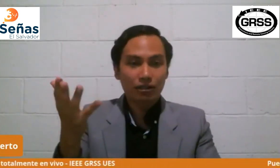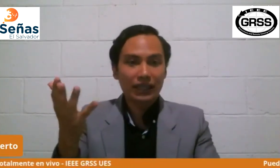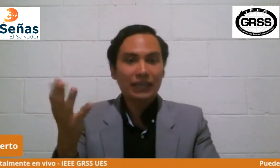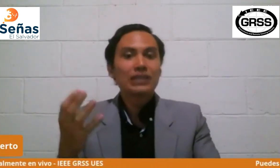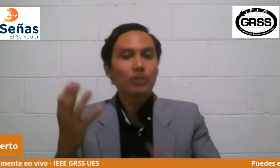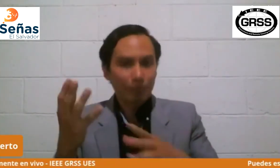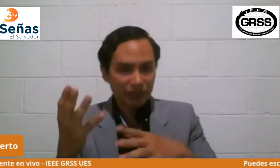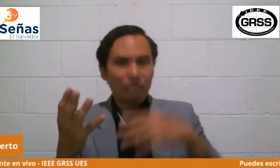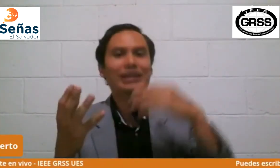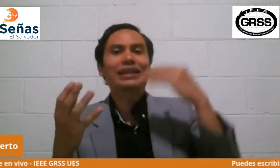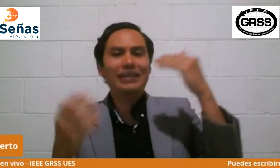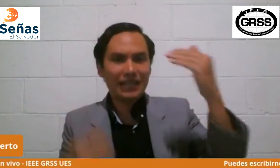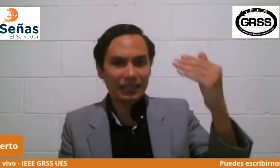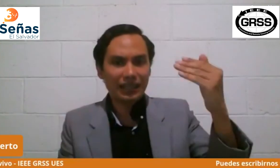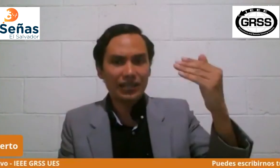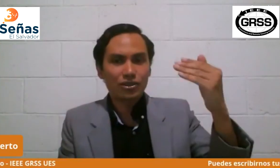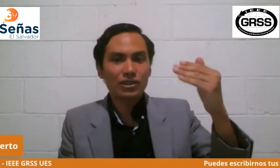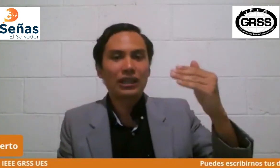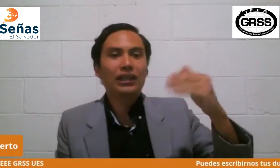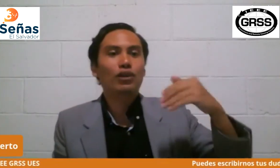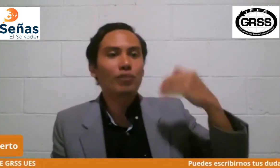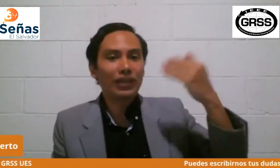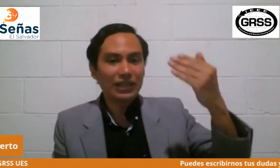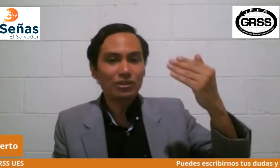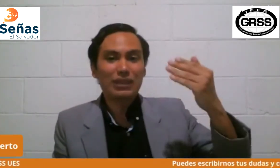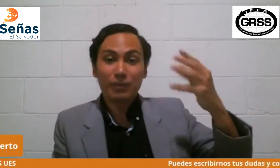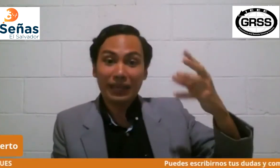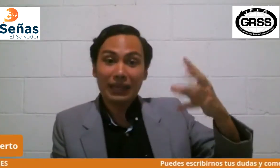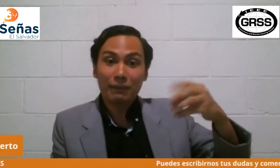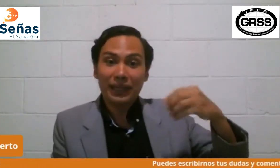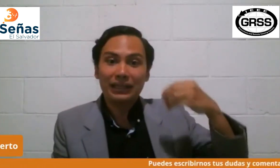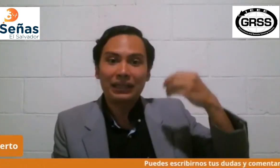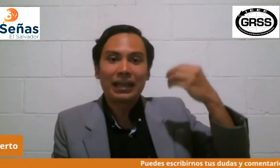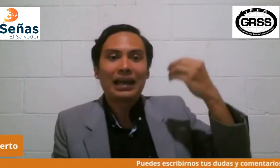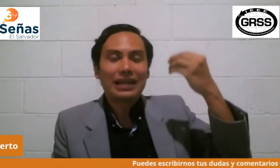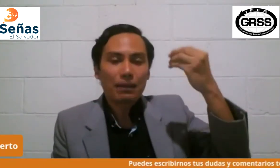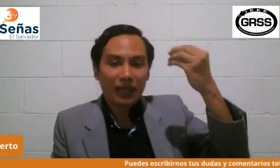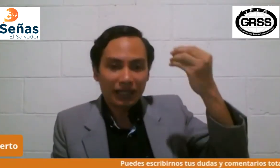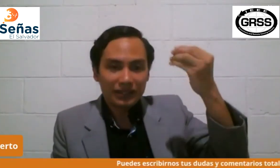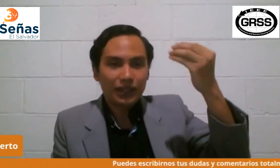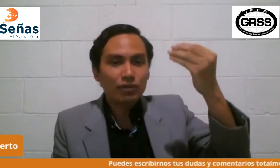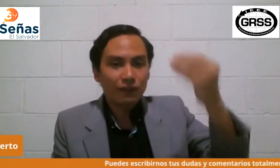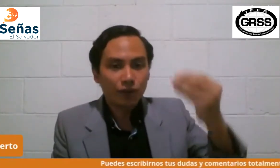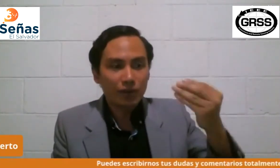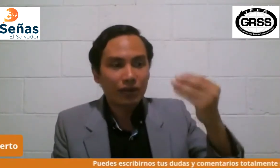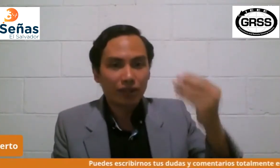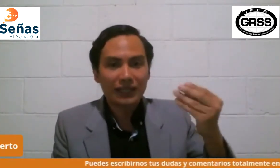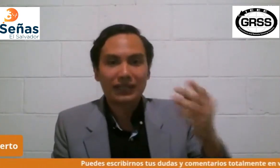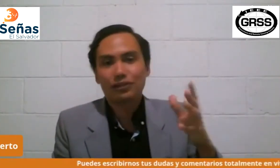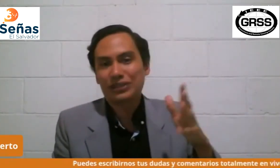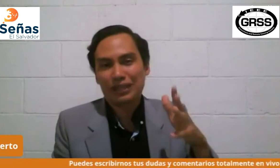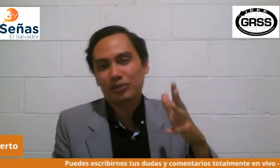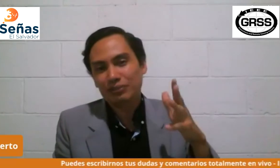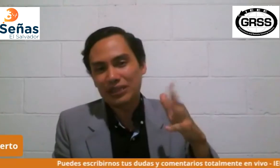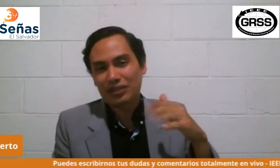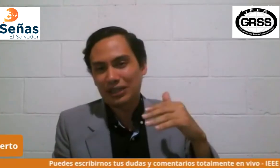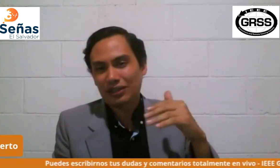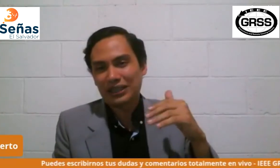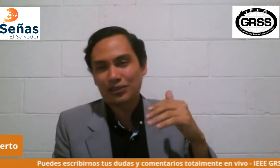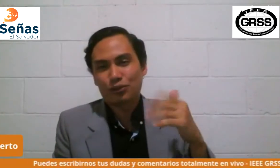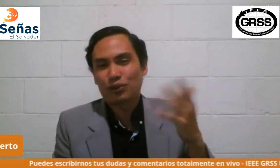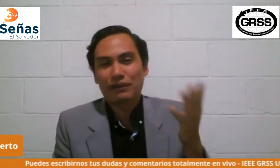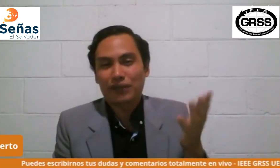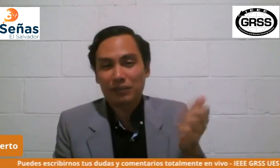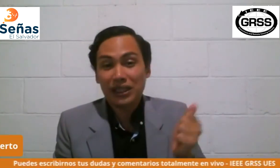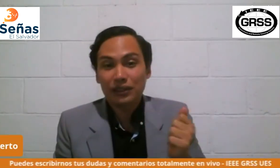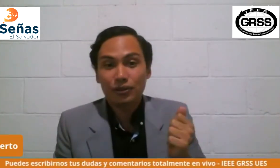lástima, sino que son personas que tienen derechos y como derechos también para que aprendan a llamarles de una forma correcta y no sigamos mencionándoles